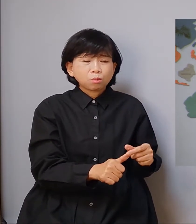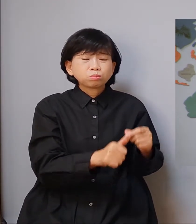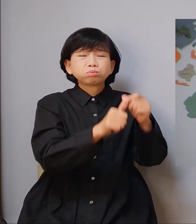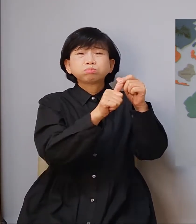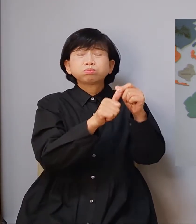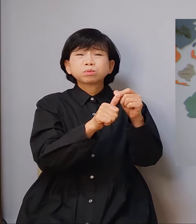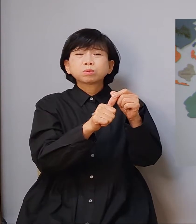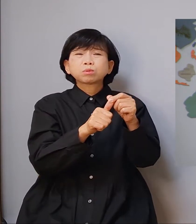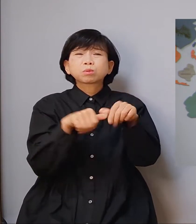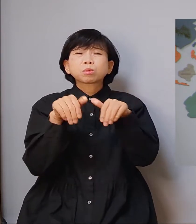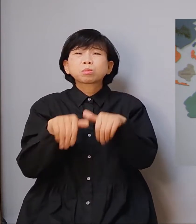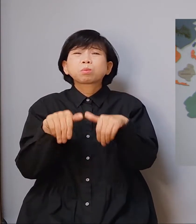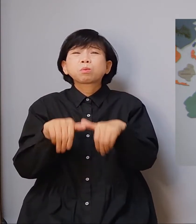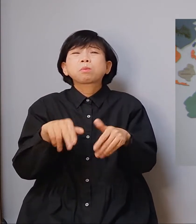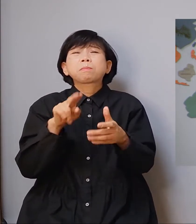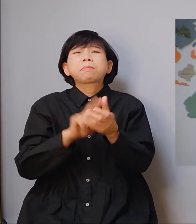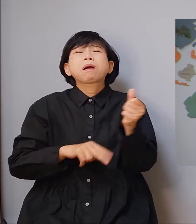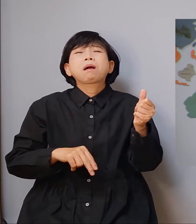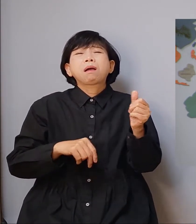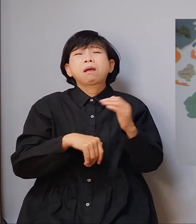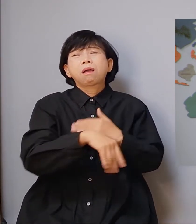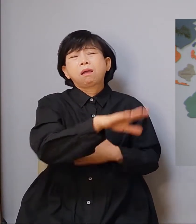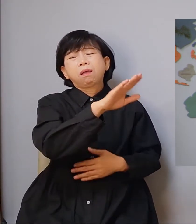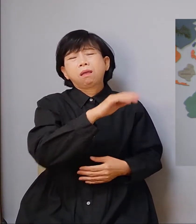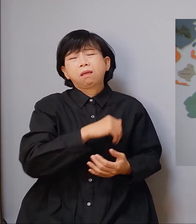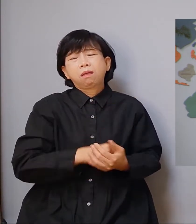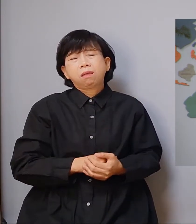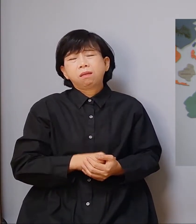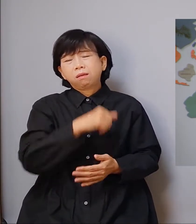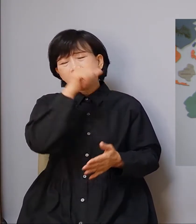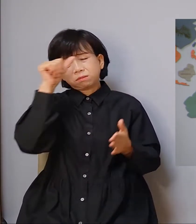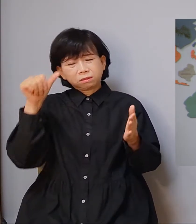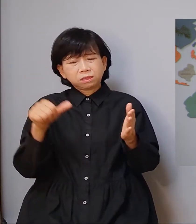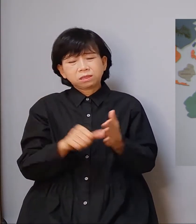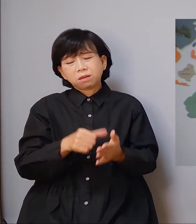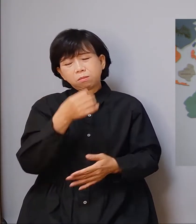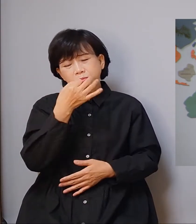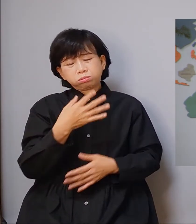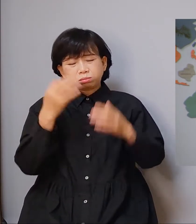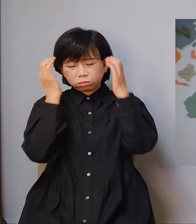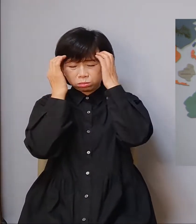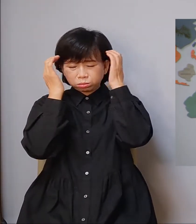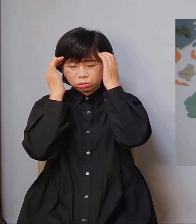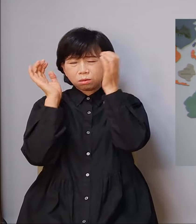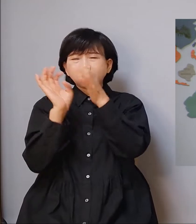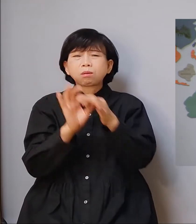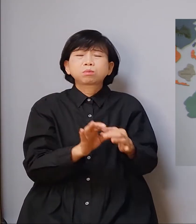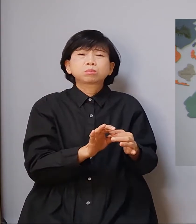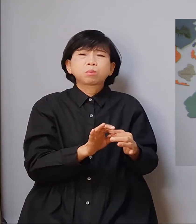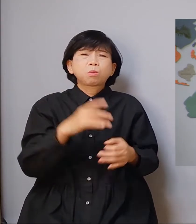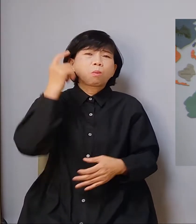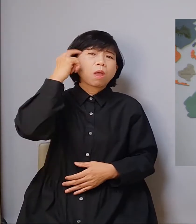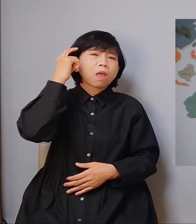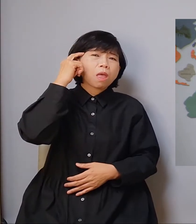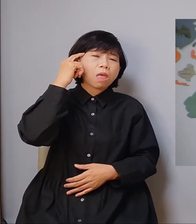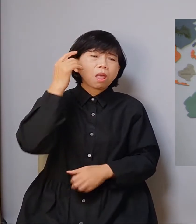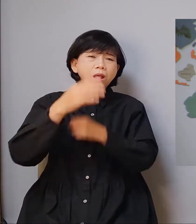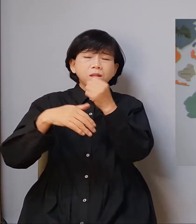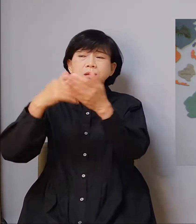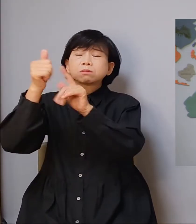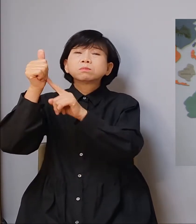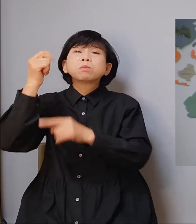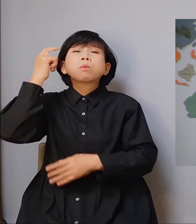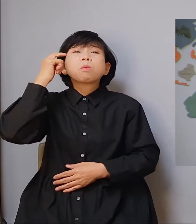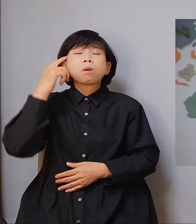거예요. 파란만장한 인생이 펼쳐지는 겁니다. 하나님은 왜 그러실까요? 도대체